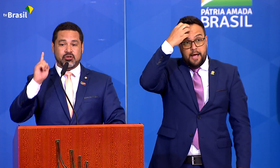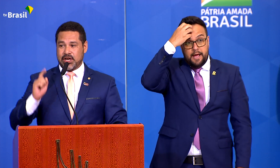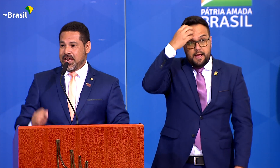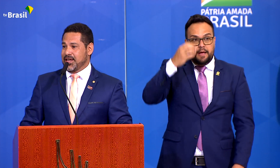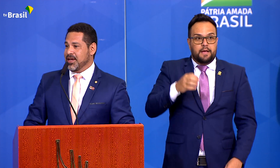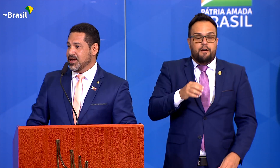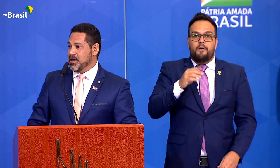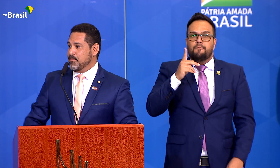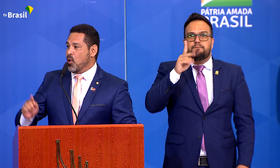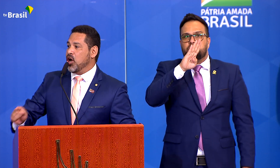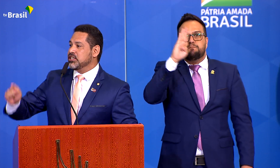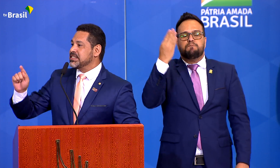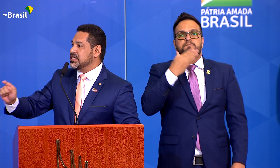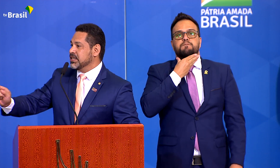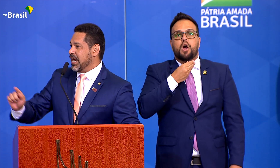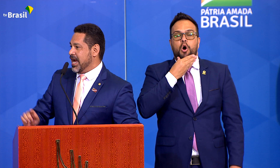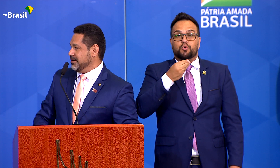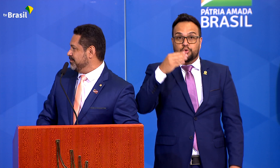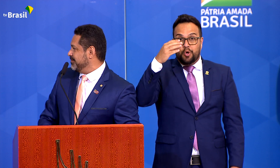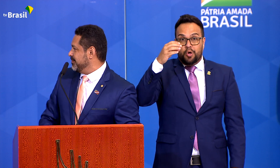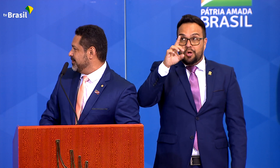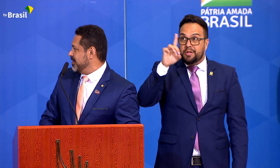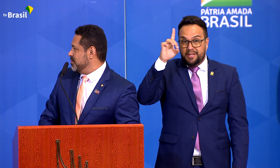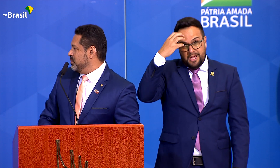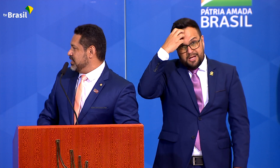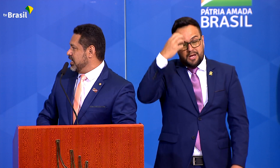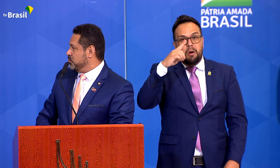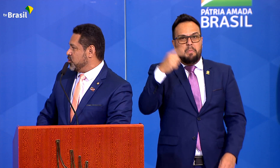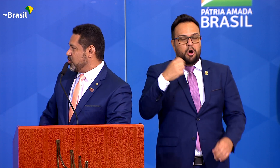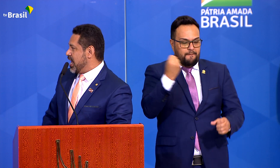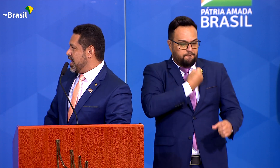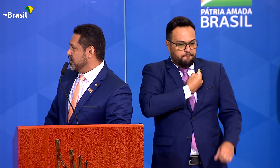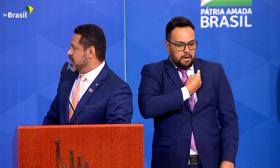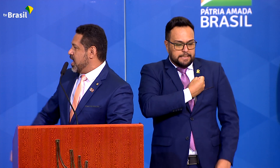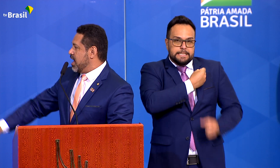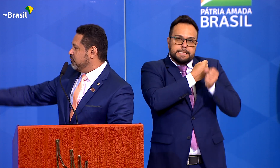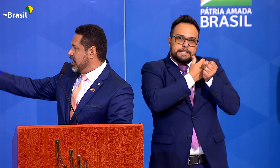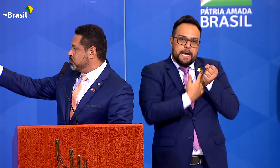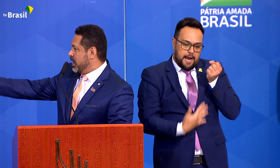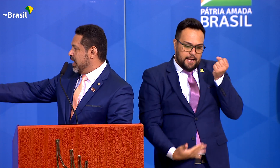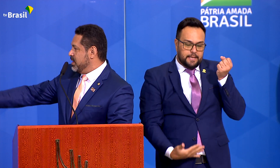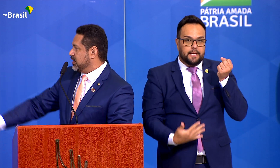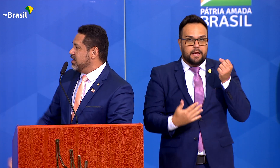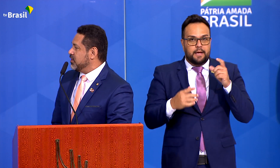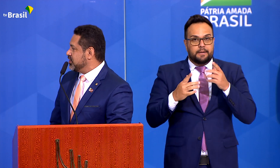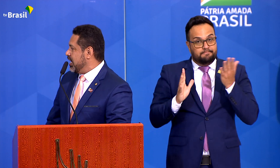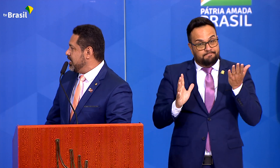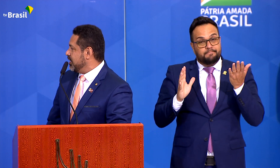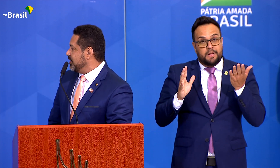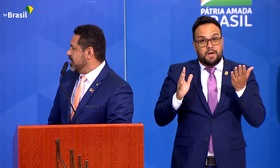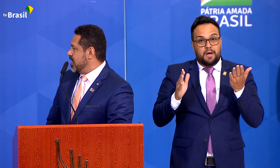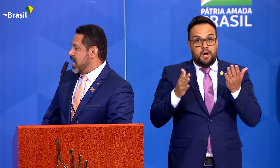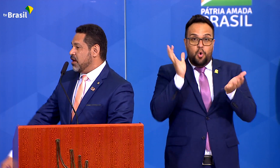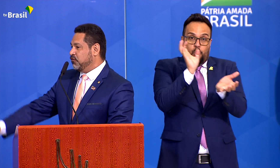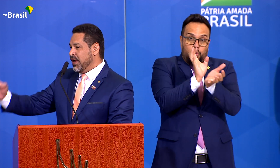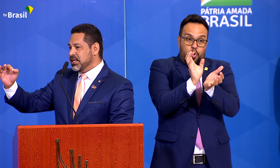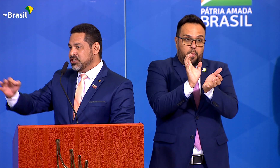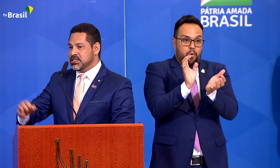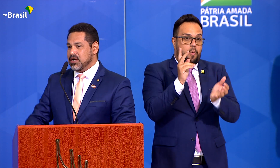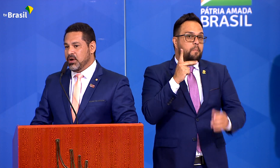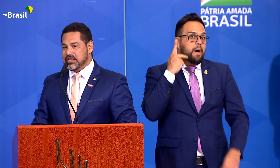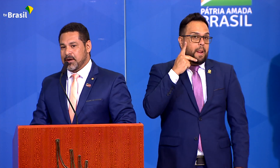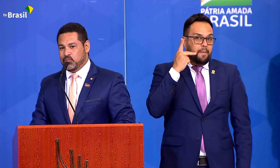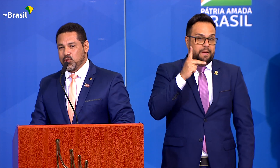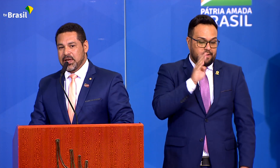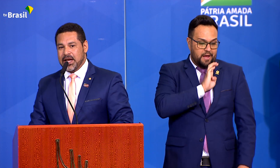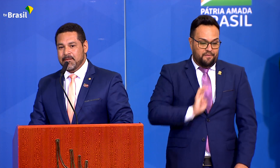falso Deus Rei Pode sangrar Presidente bolsonaro na frente parlamentar evangélica à